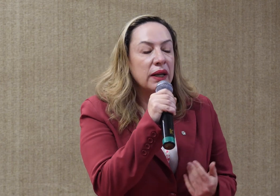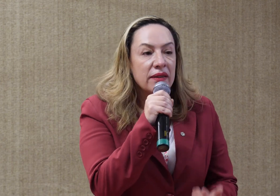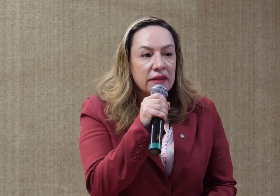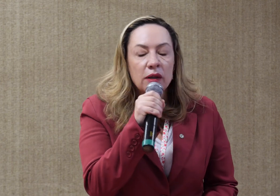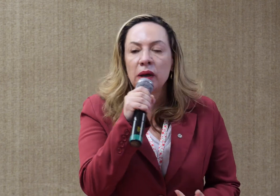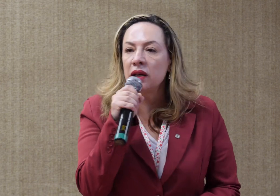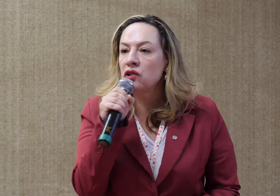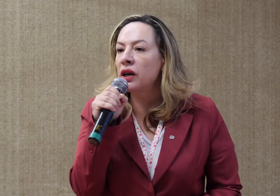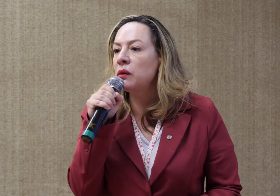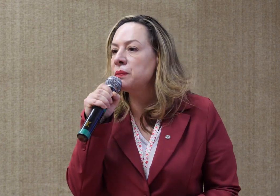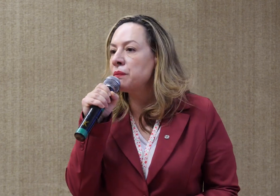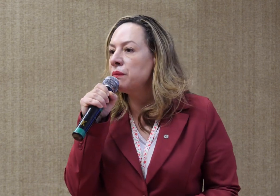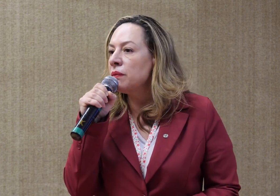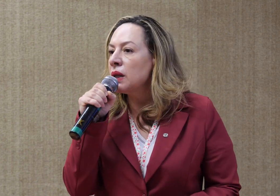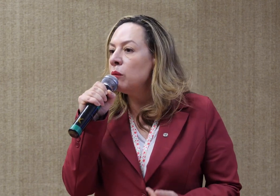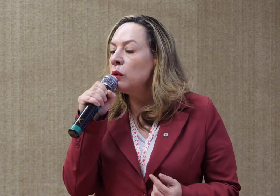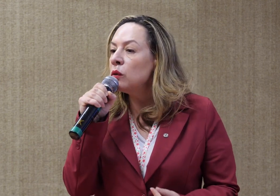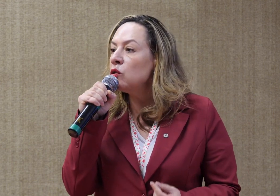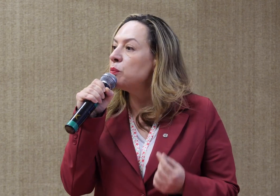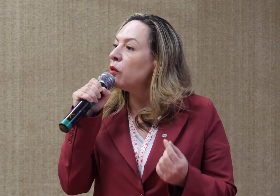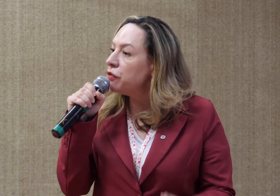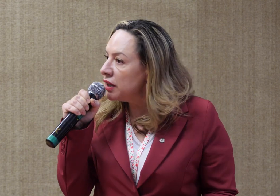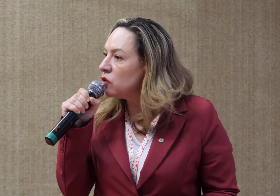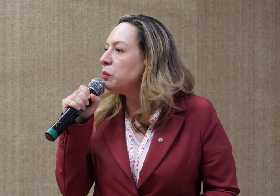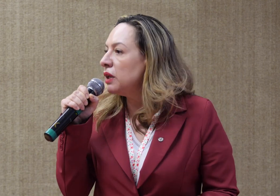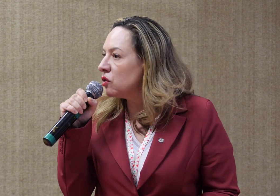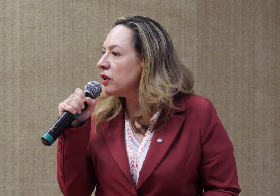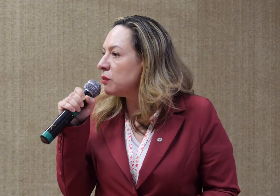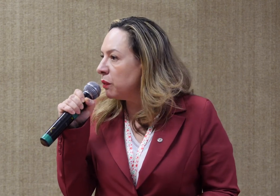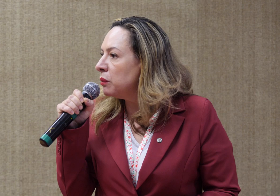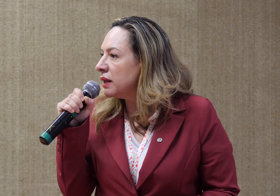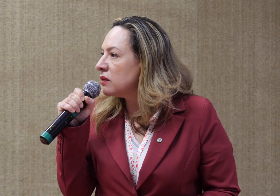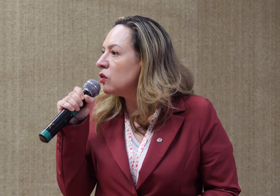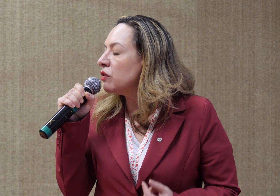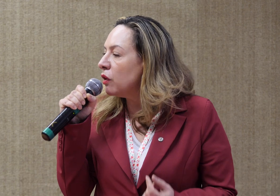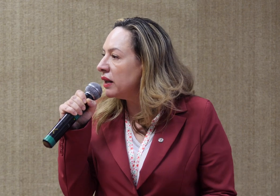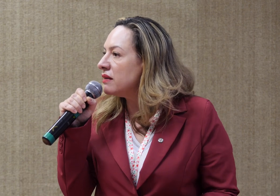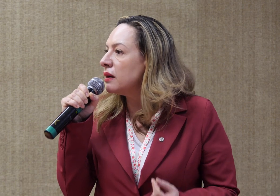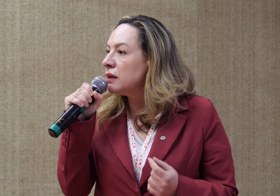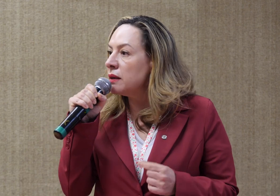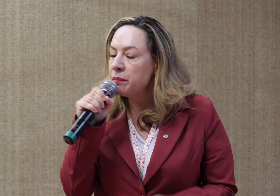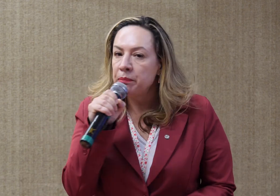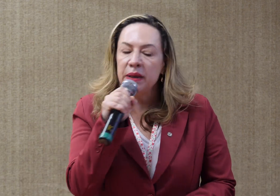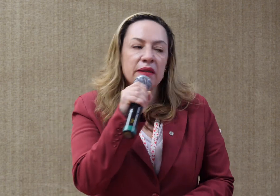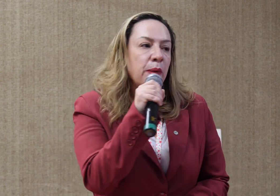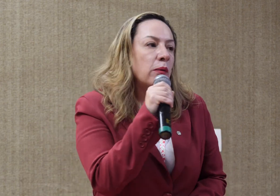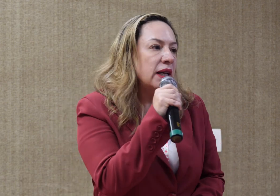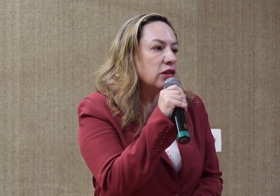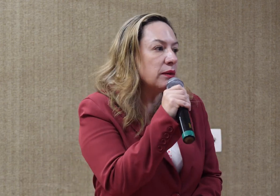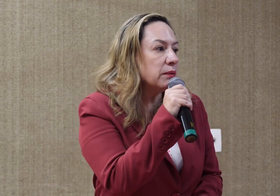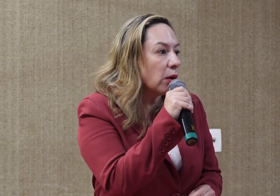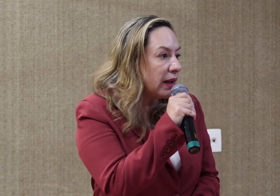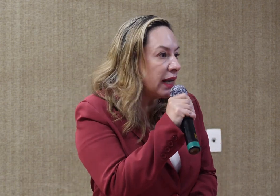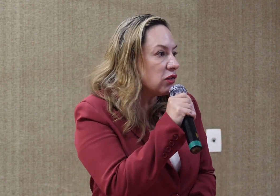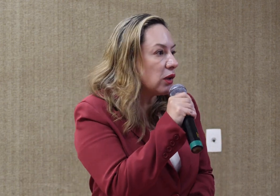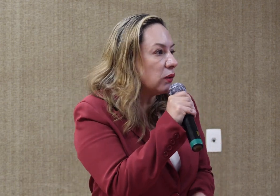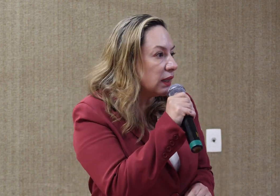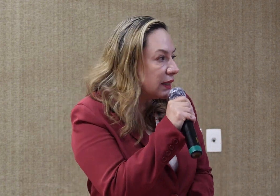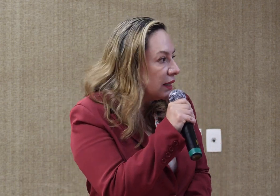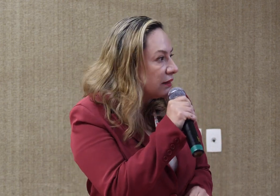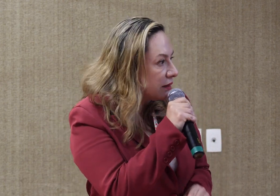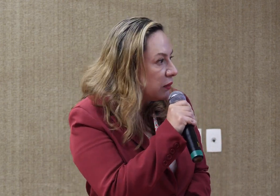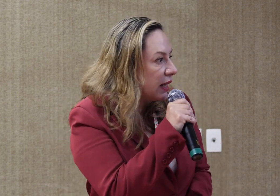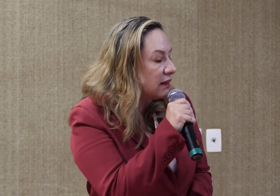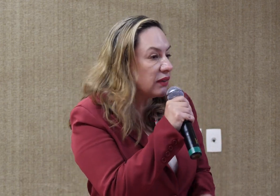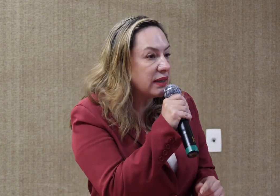policial porque eu cresci numa região muito desprovida de políticas públicas, onde a violência, principalmente doméstica,